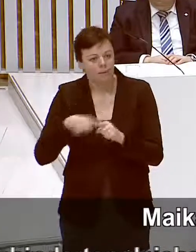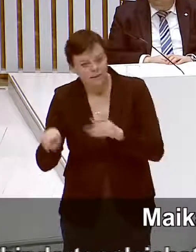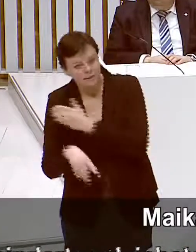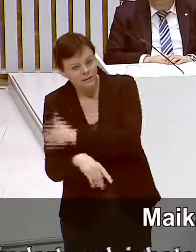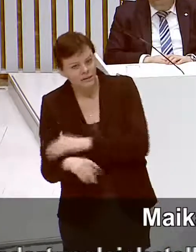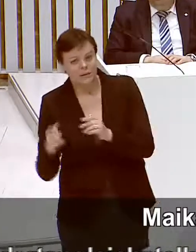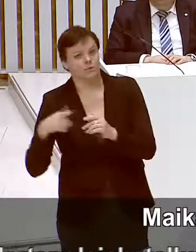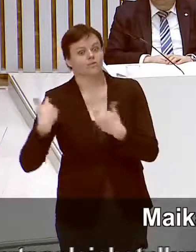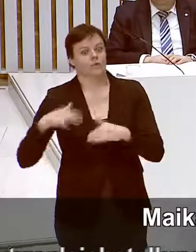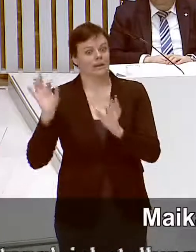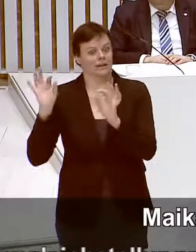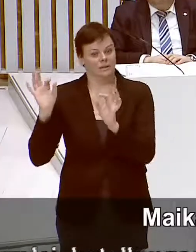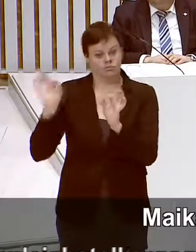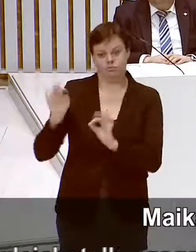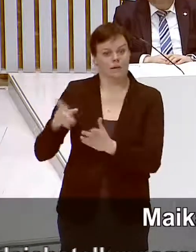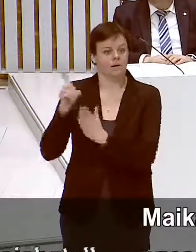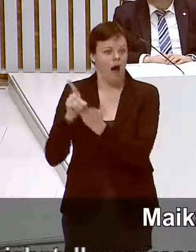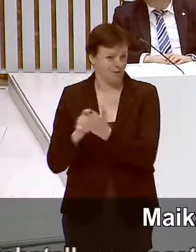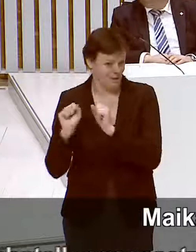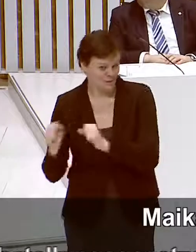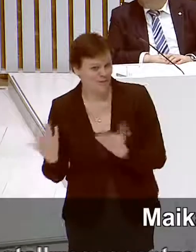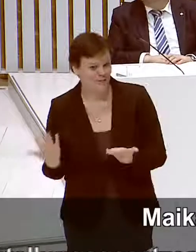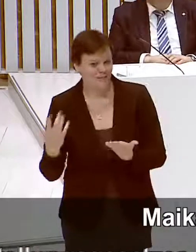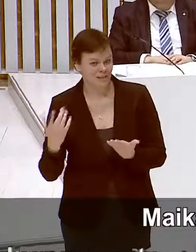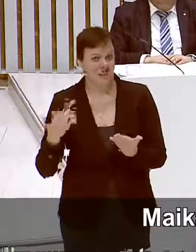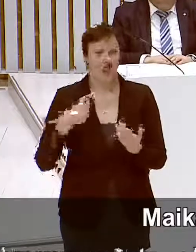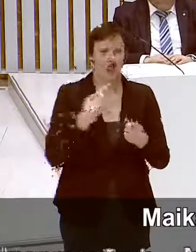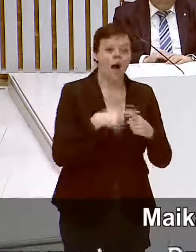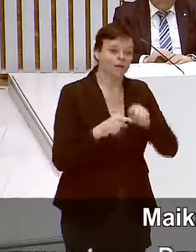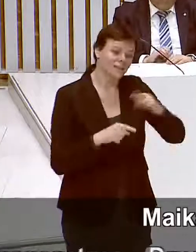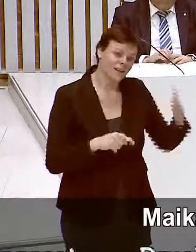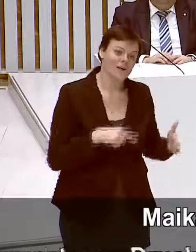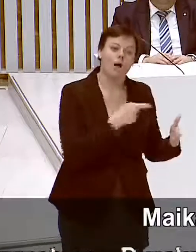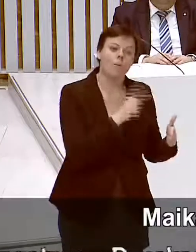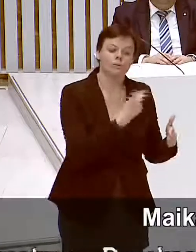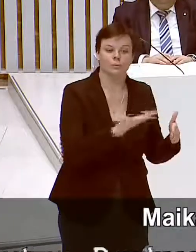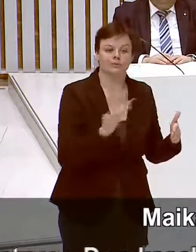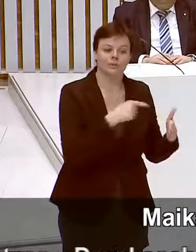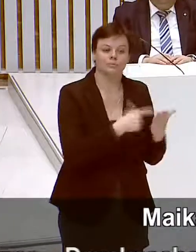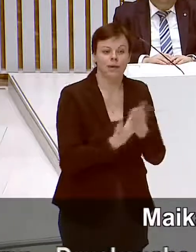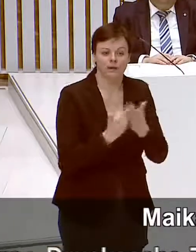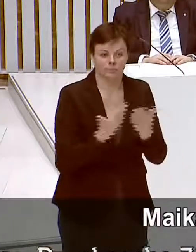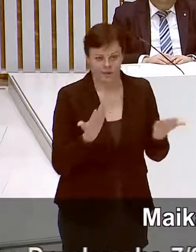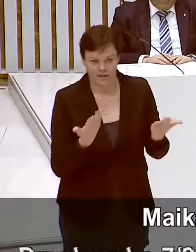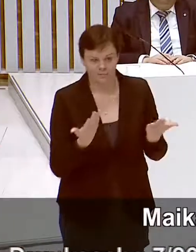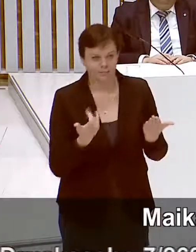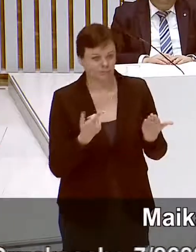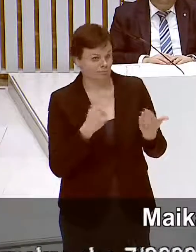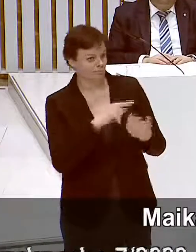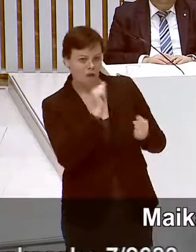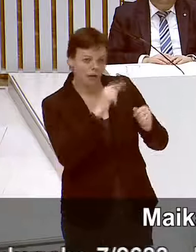den Datenschutz gesehen werden, ist es doch auf der anderen Seite so, dass diese ein Segen sein